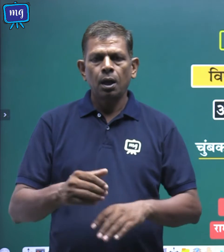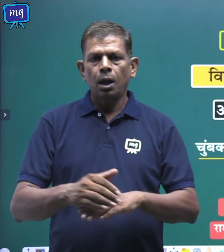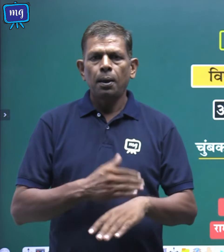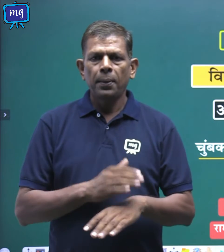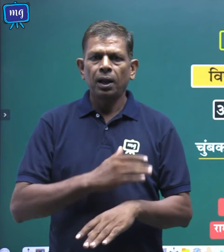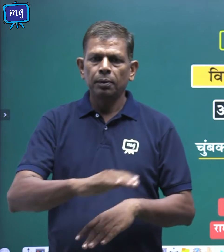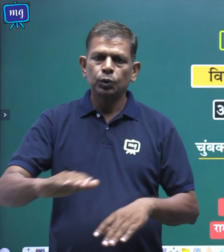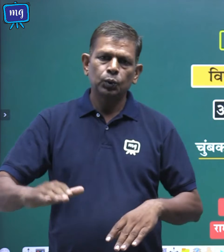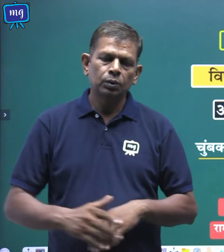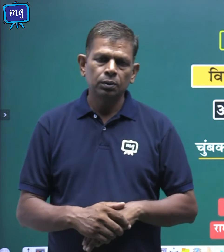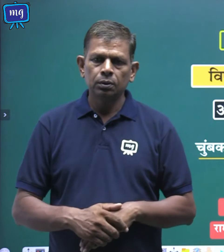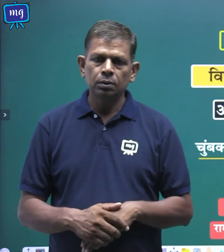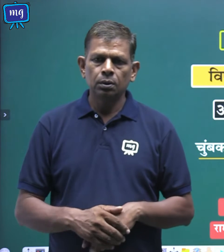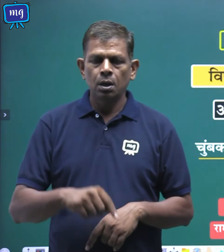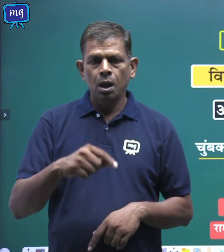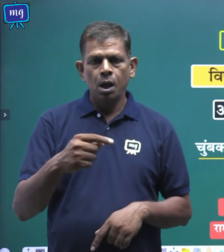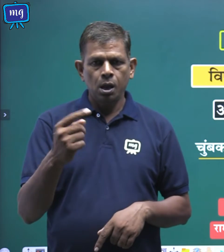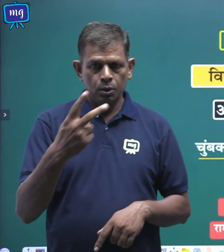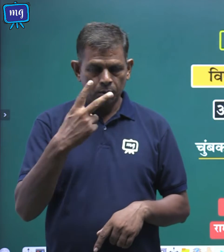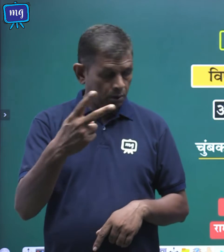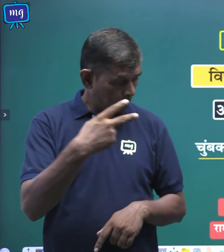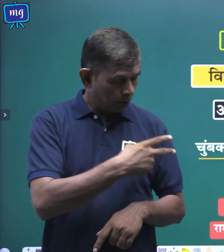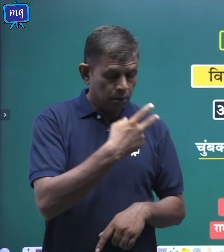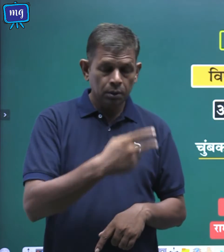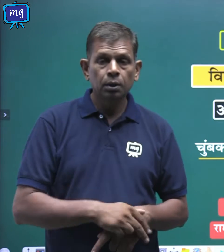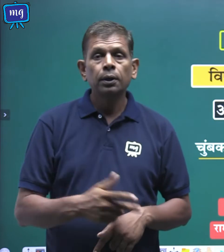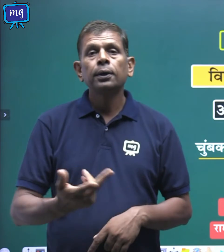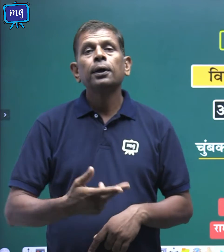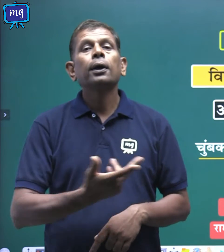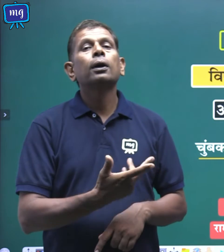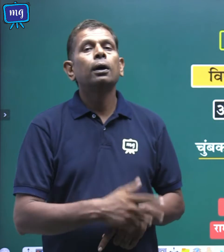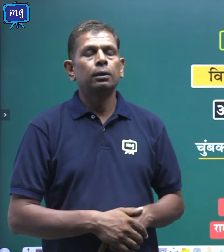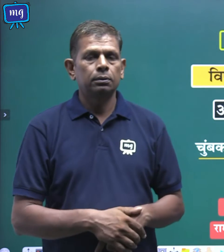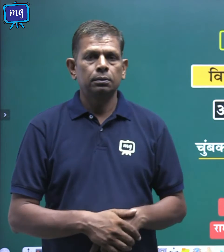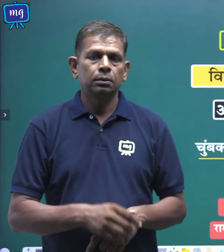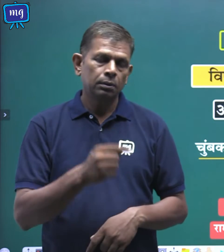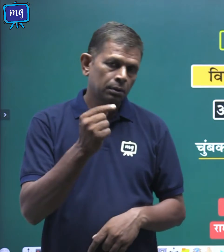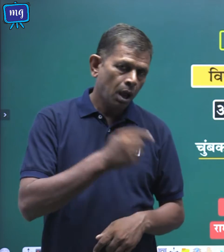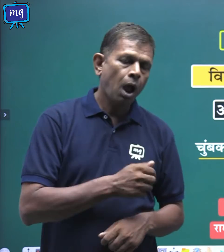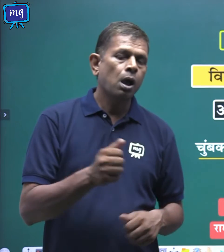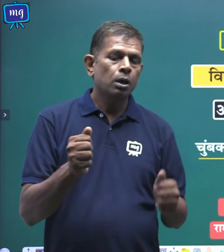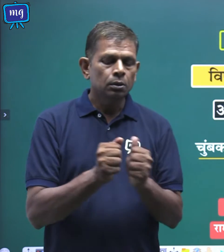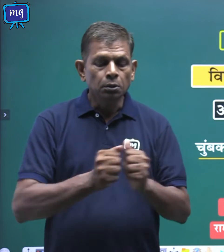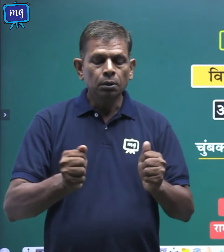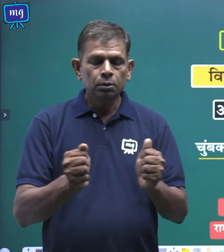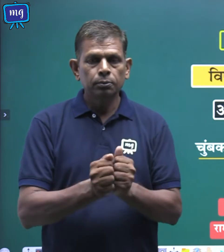प्यारे बच्चों, आप ये देख रहे हैं, ये क्या है? ये चुंबक हैं।